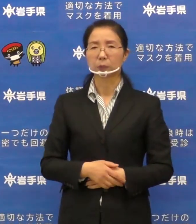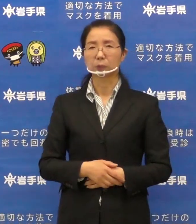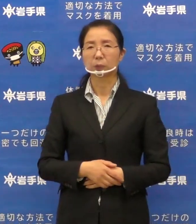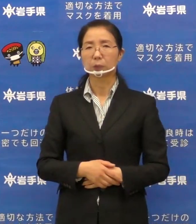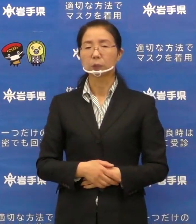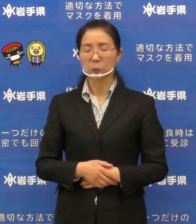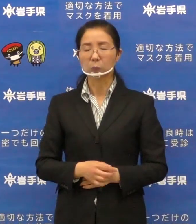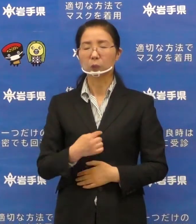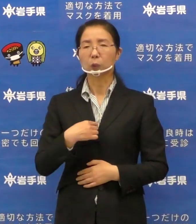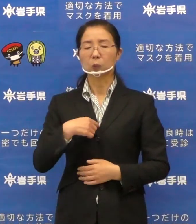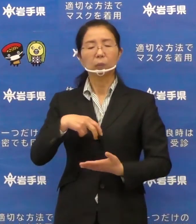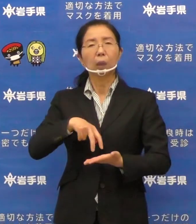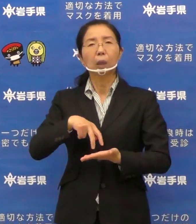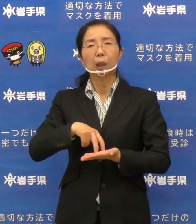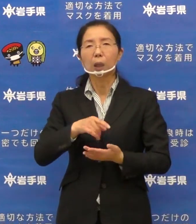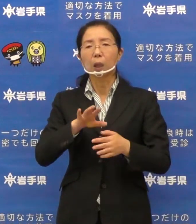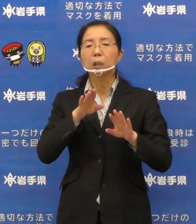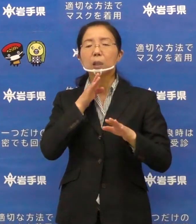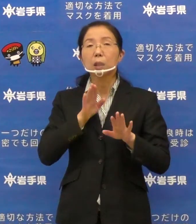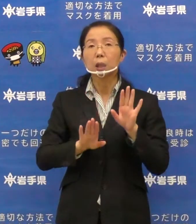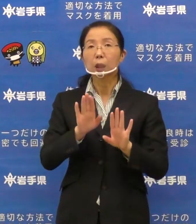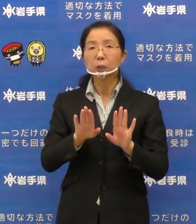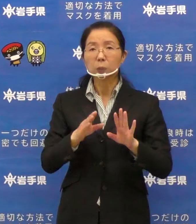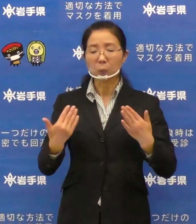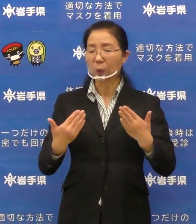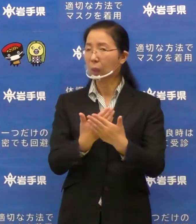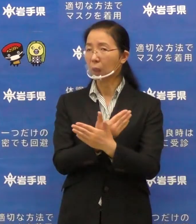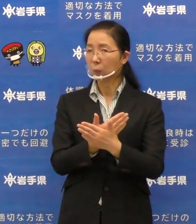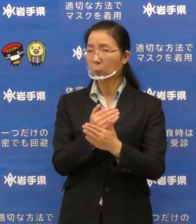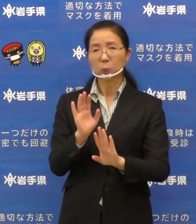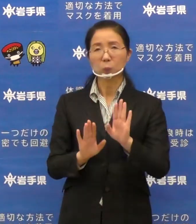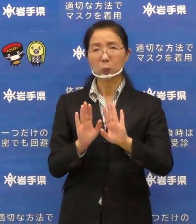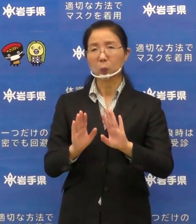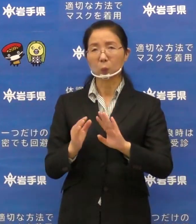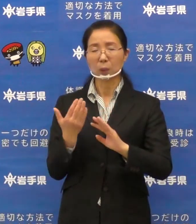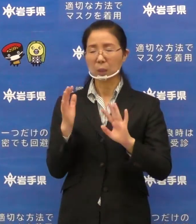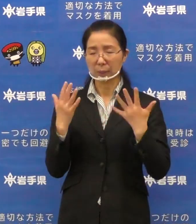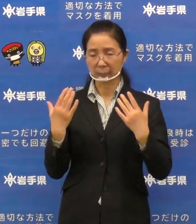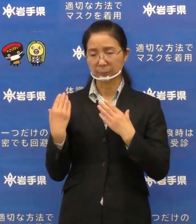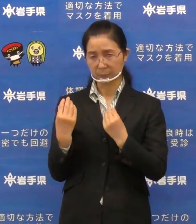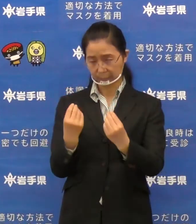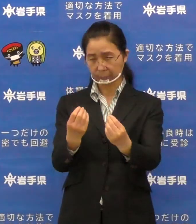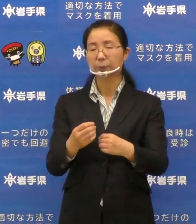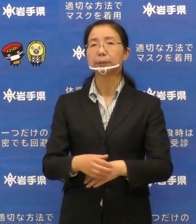状変更するような状況にはなってないということですね。